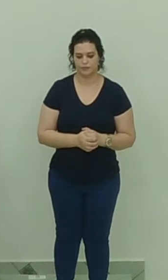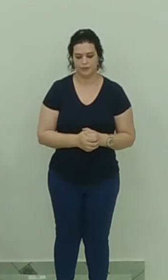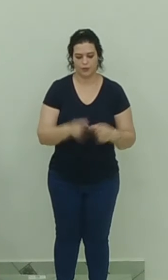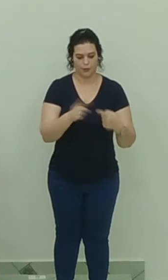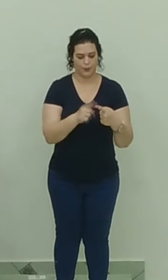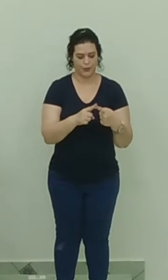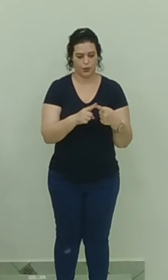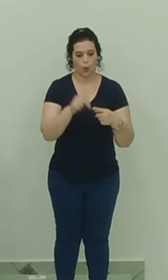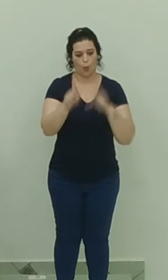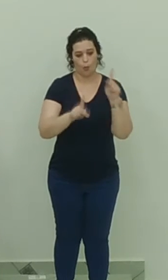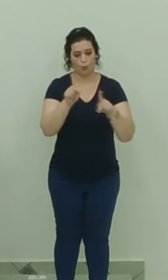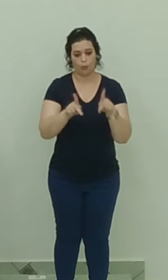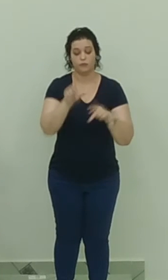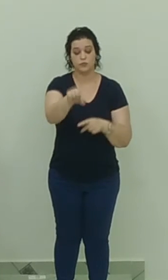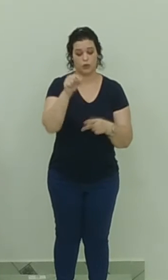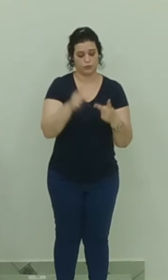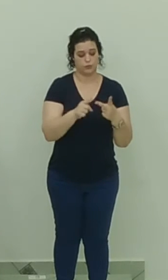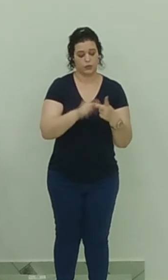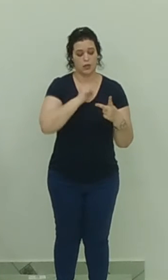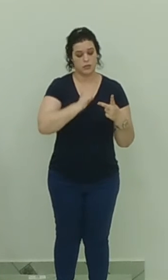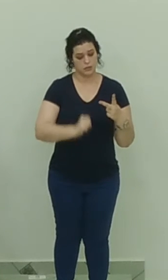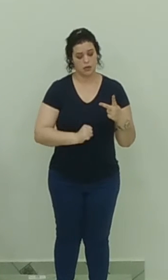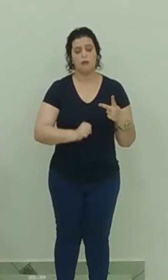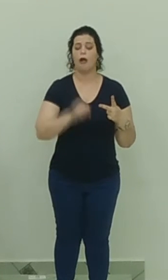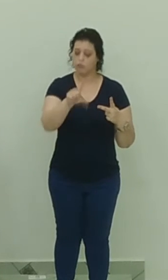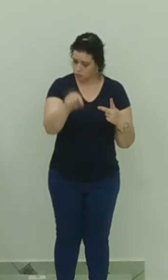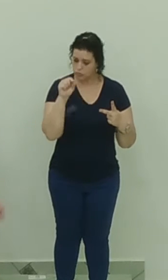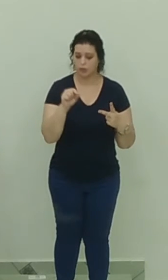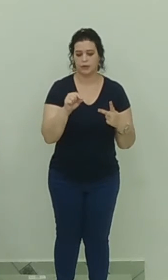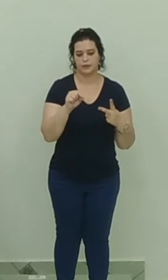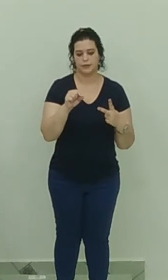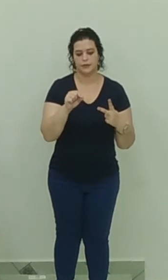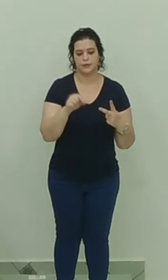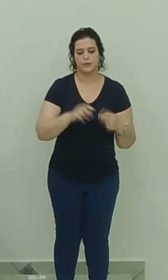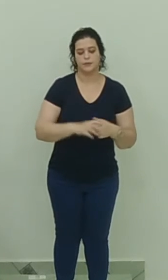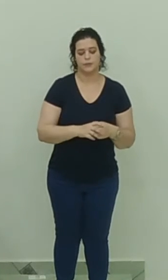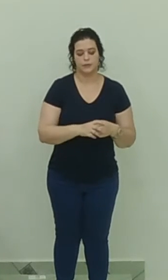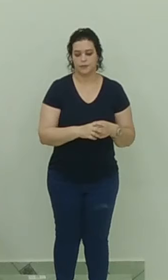sacerdotes decidiram. Verso 16. Pararam-se as águas que vinham de cima.